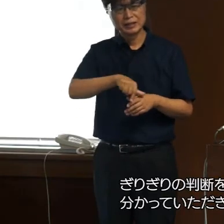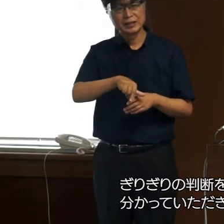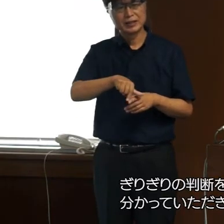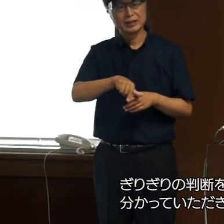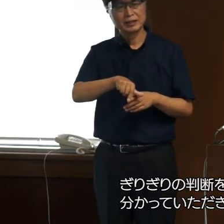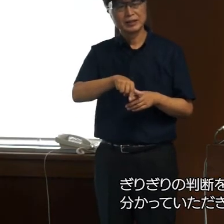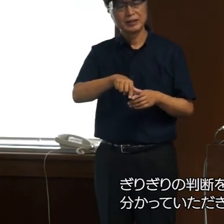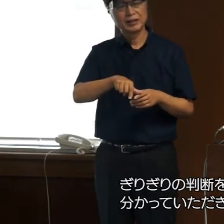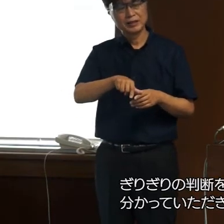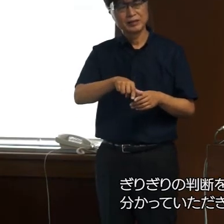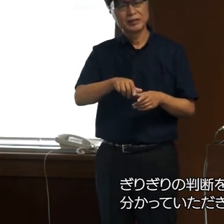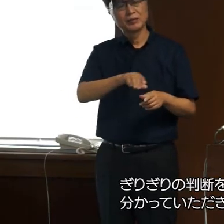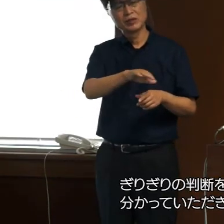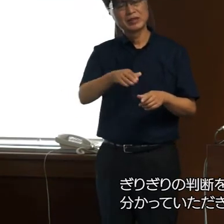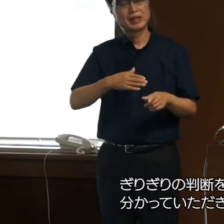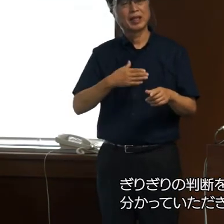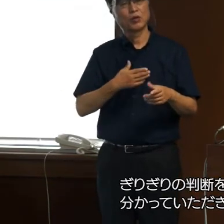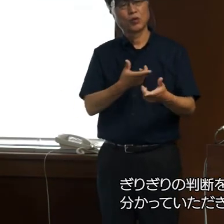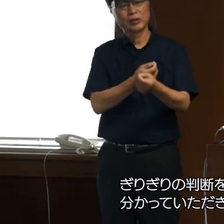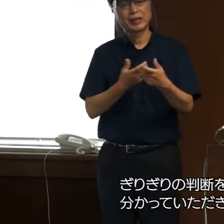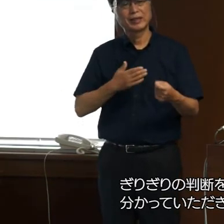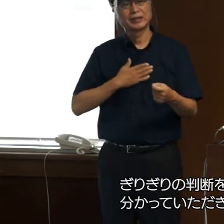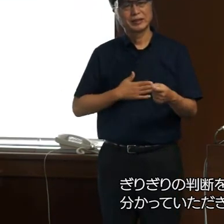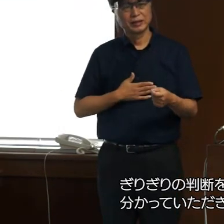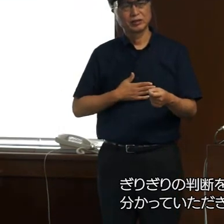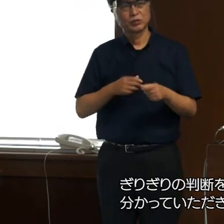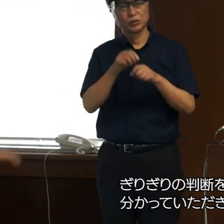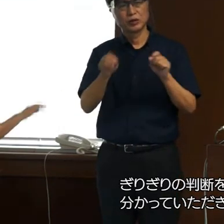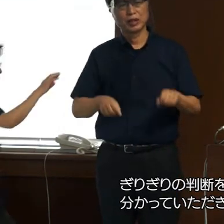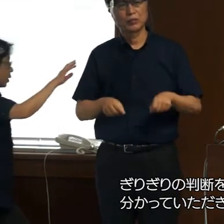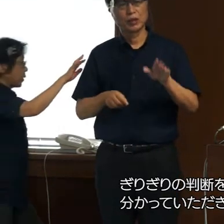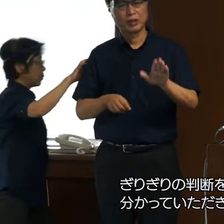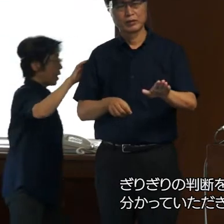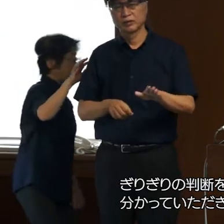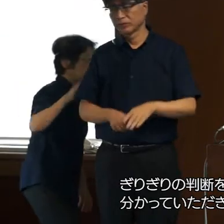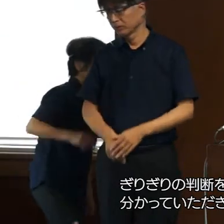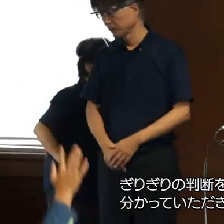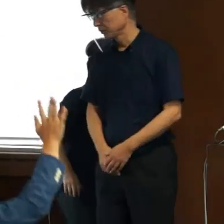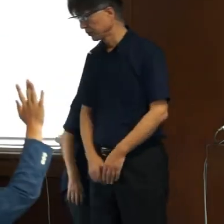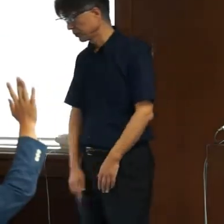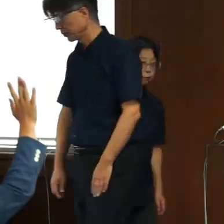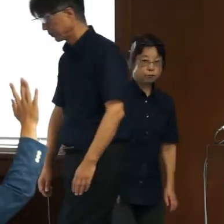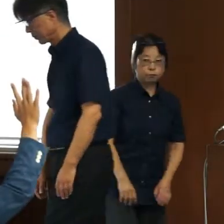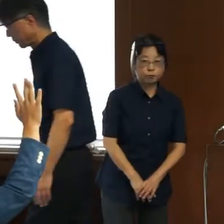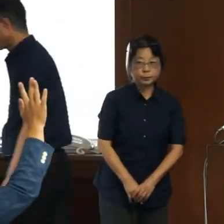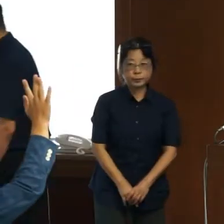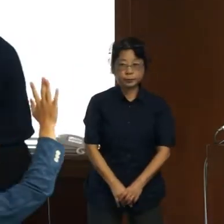ているということを分かっていただきたいなと思っています。 はい、他ありましたらお願いします。